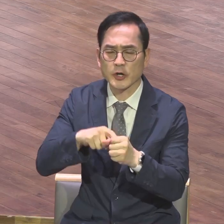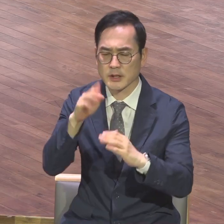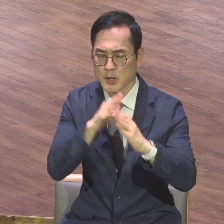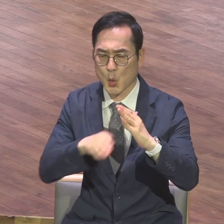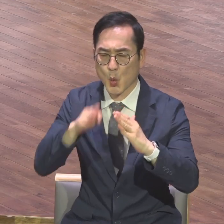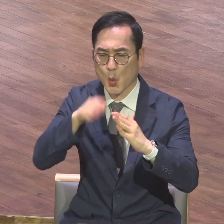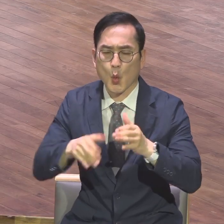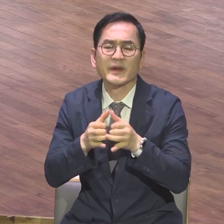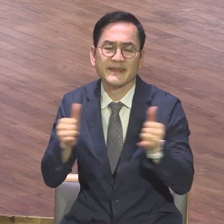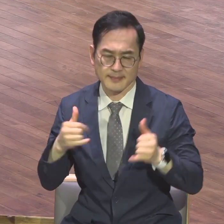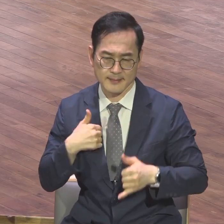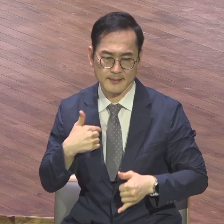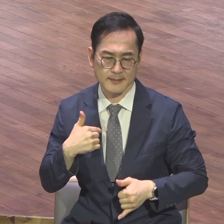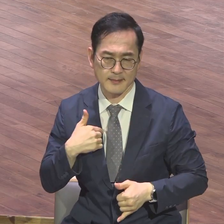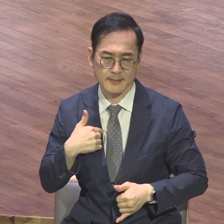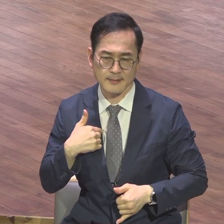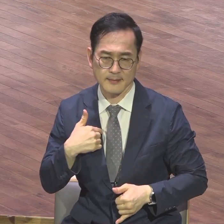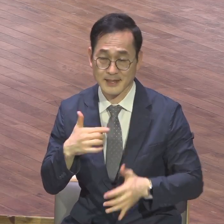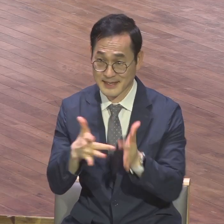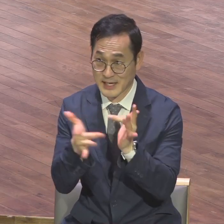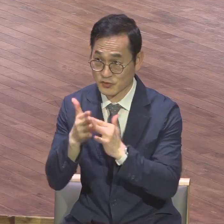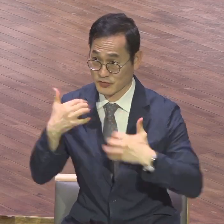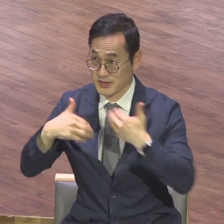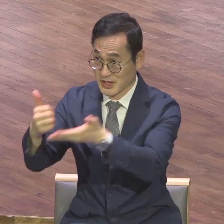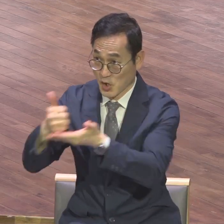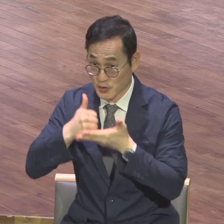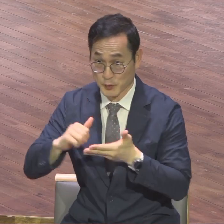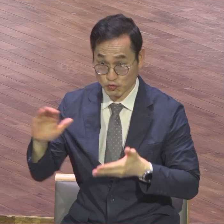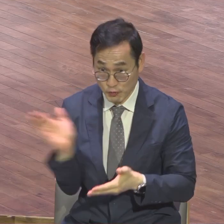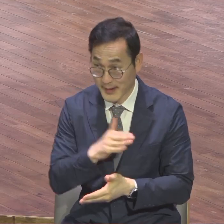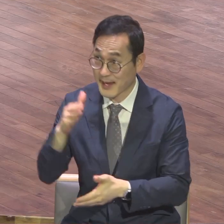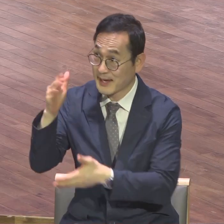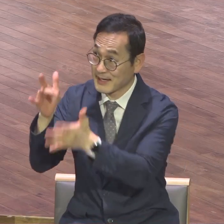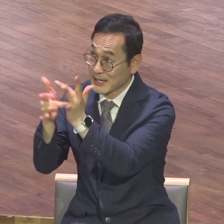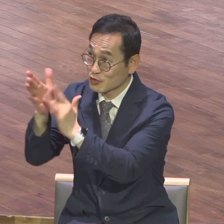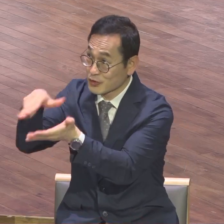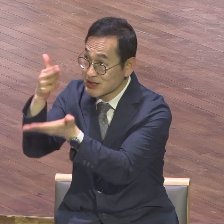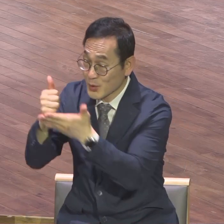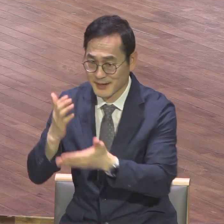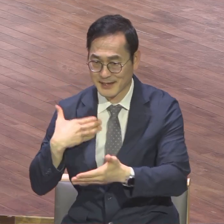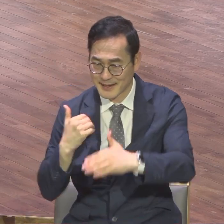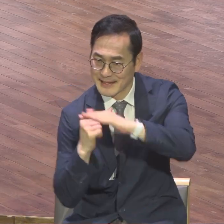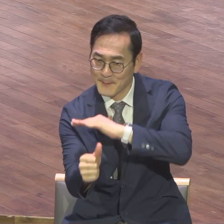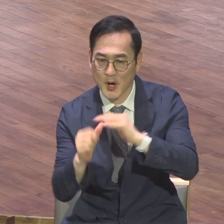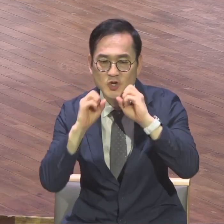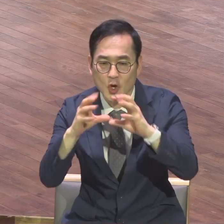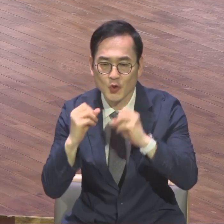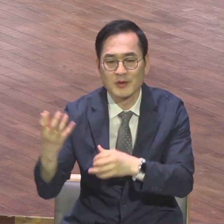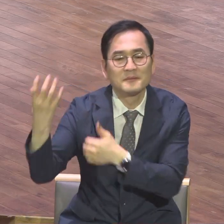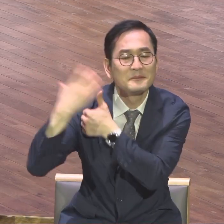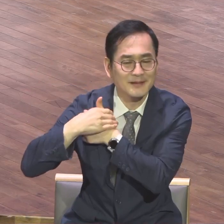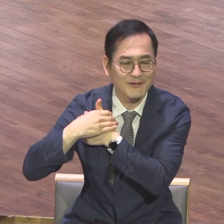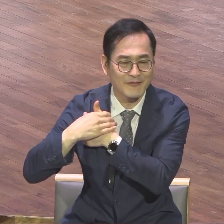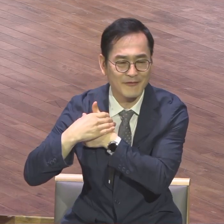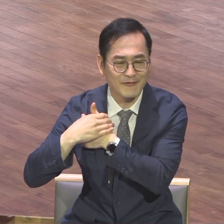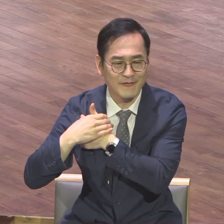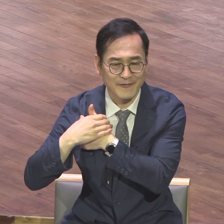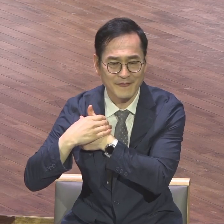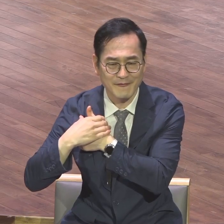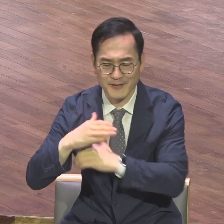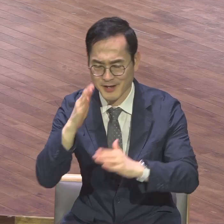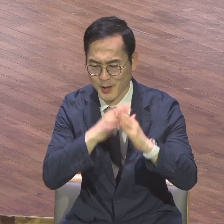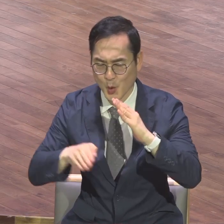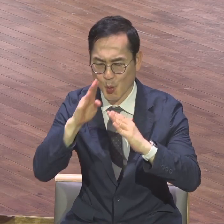왜냐? 예수를 믿는 순간에 그리스도의 대사가 되는 거예요. 대사. 너희는 그리스도의 대사니